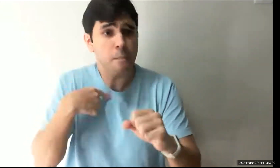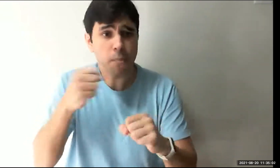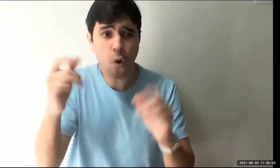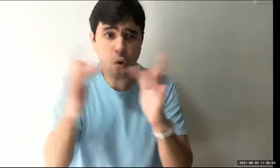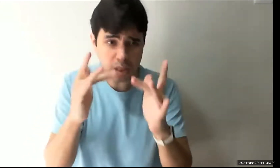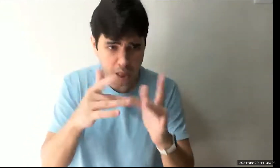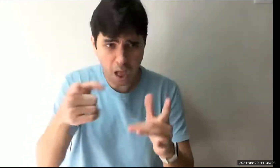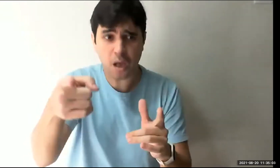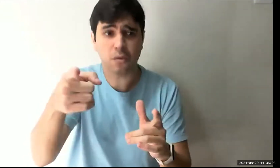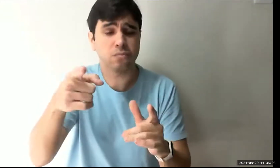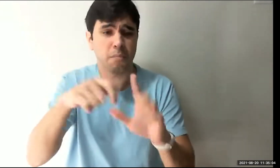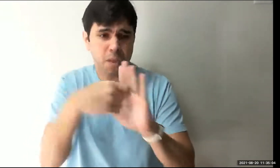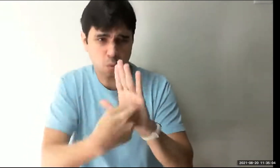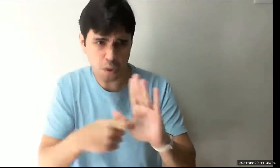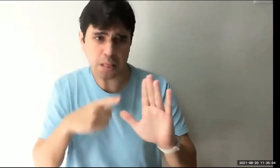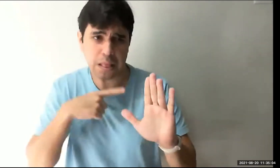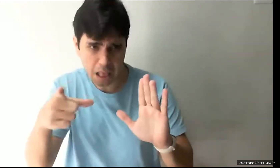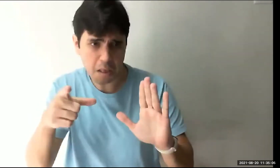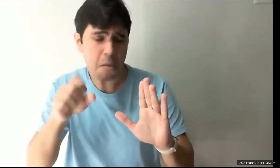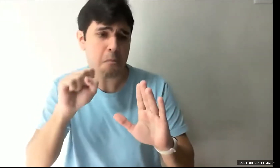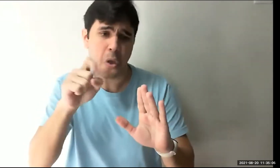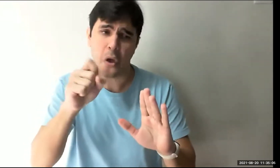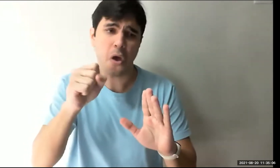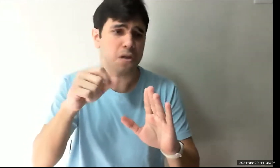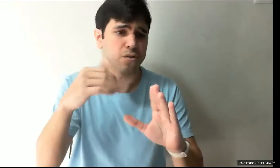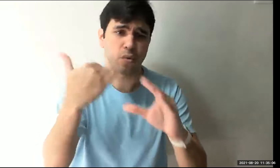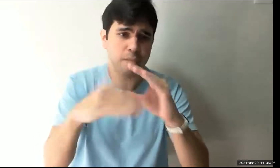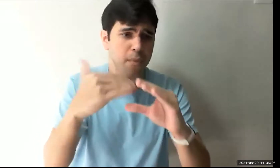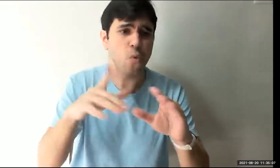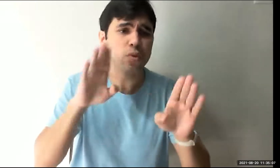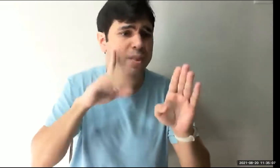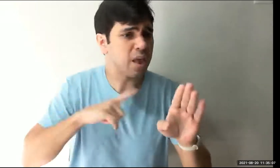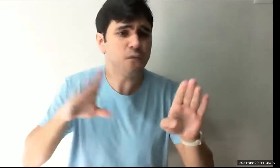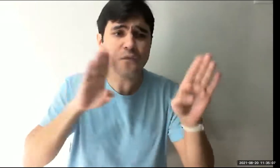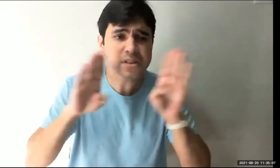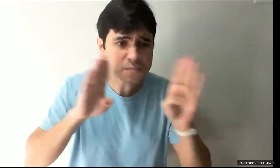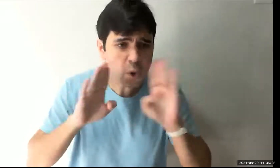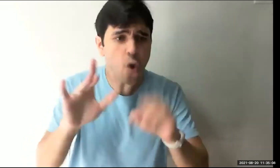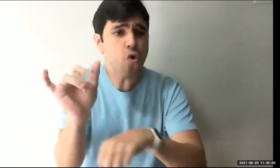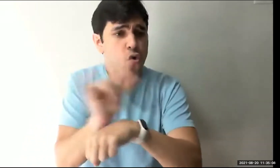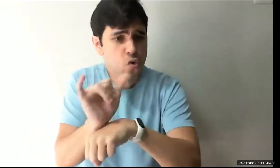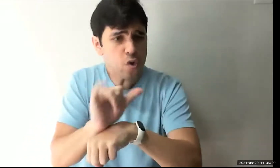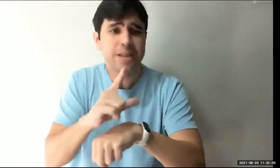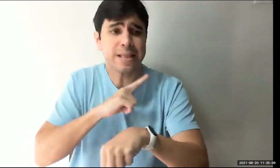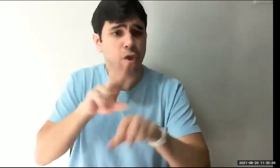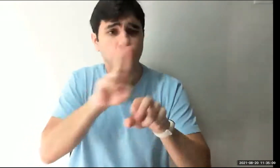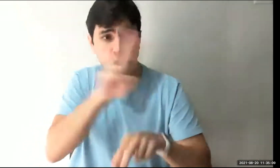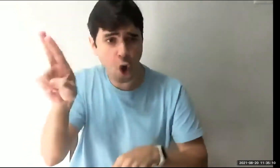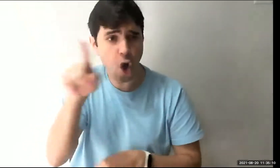fico pensando, qualquer coisa vocês podem entrar em contato comigo, pelo WhatsApp, pelo e-mail, o manuário, o Facebook também. Eu